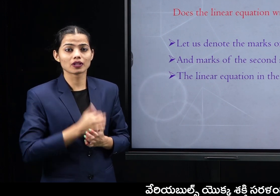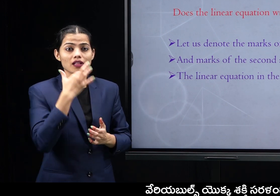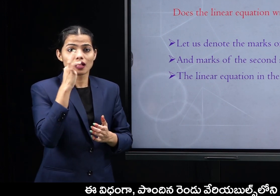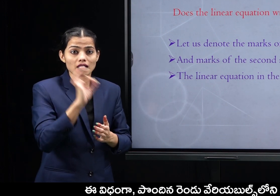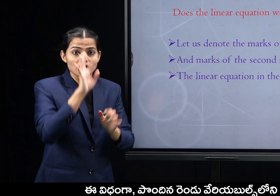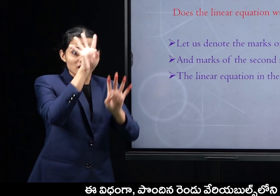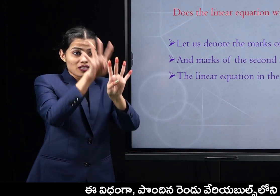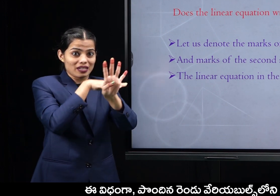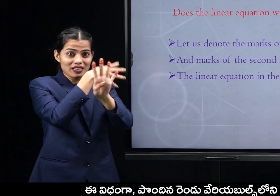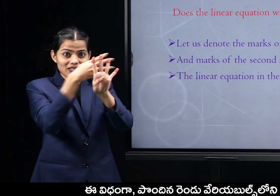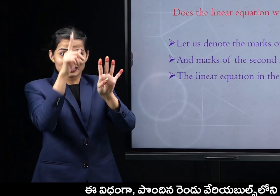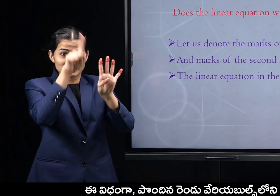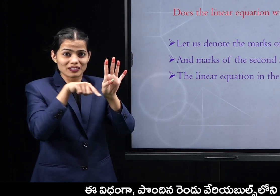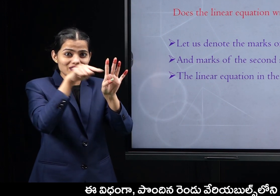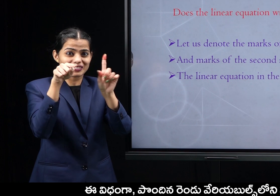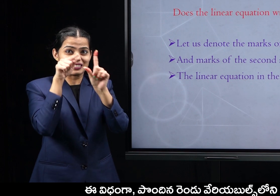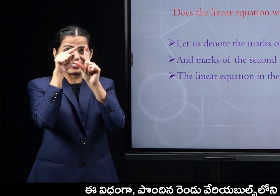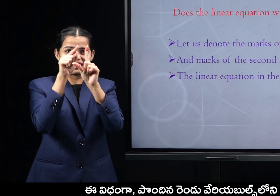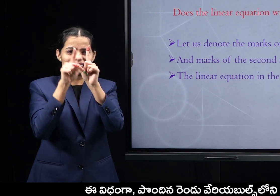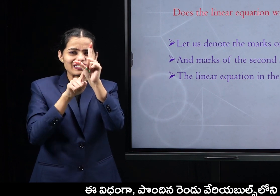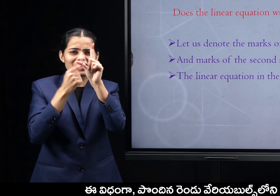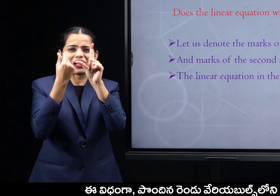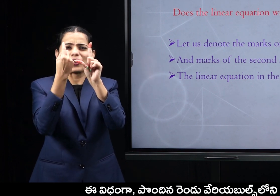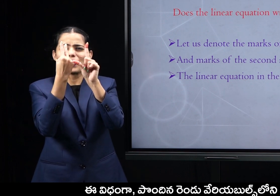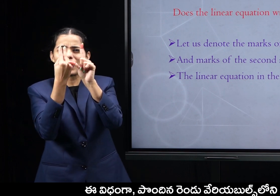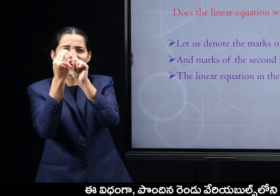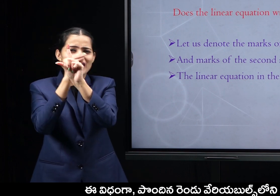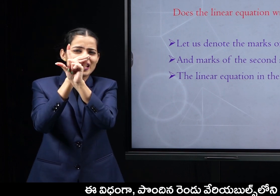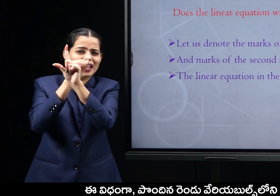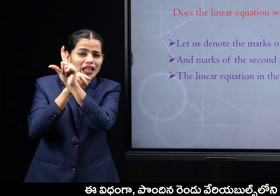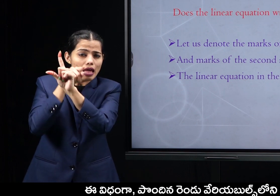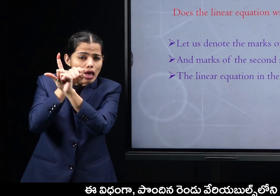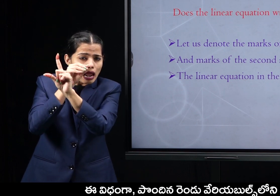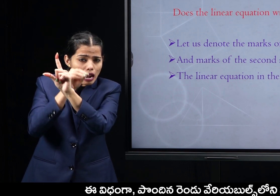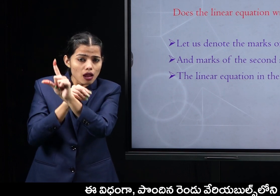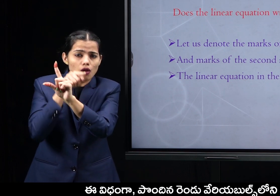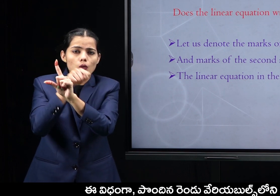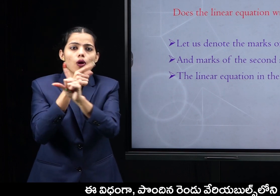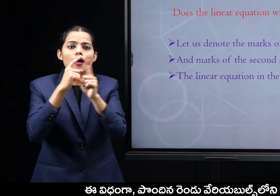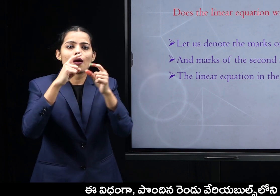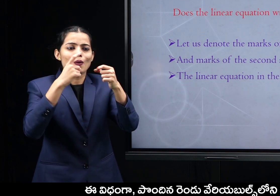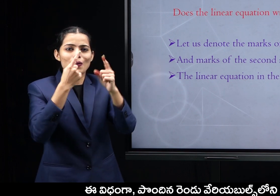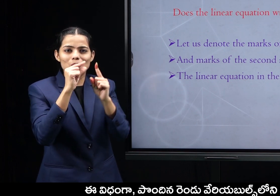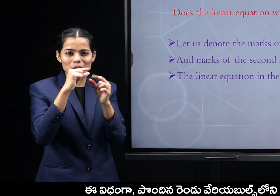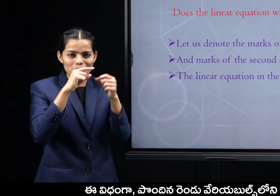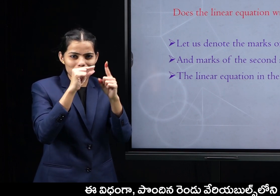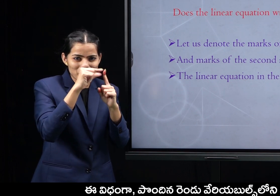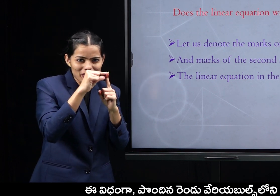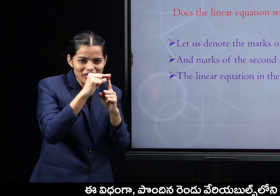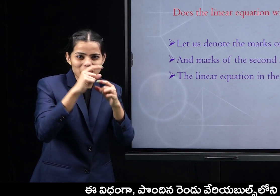ఈ విధంగా పొందిన రెండు వేరియబుల్స్లోని సరళ సమీకరణం P + Q = 540.